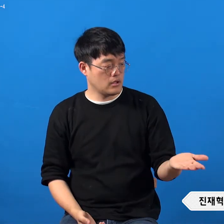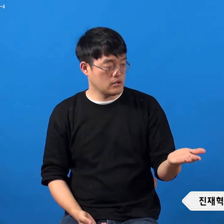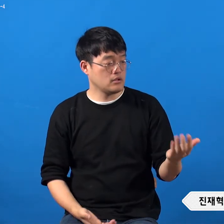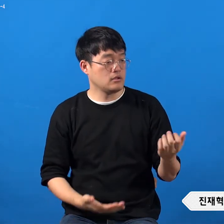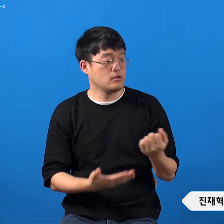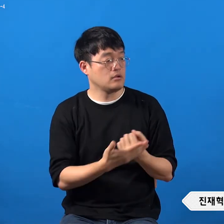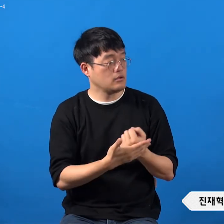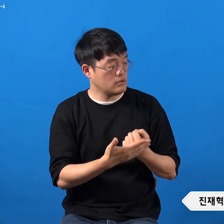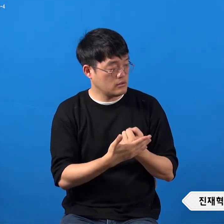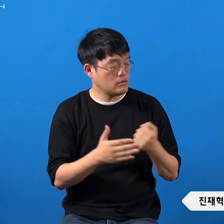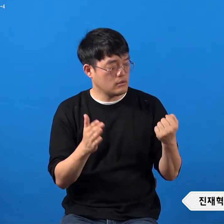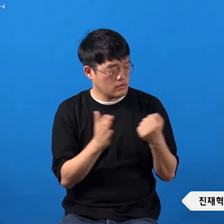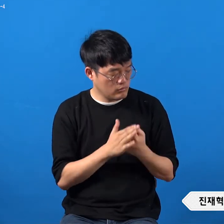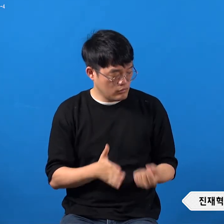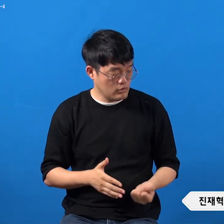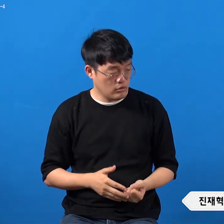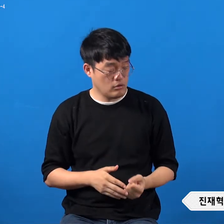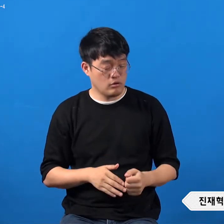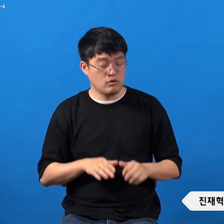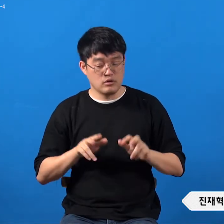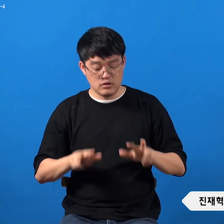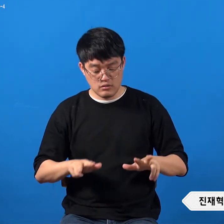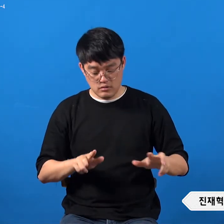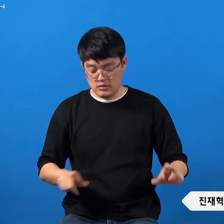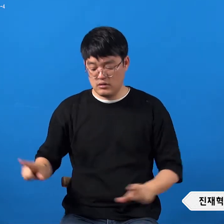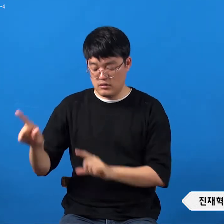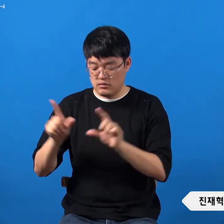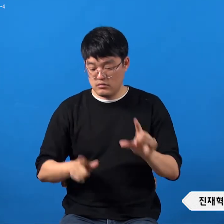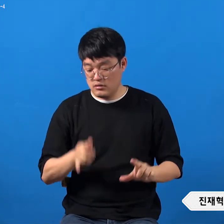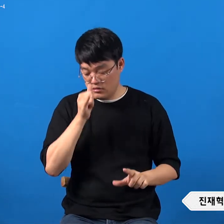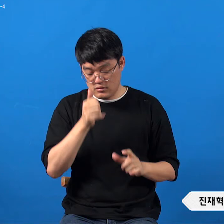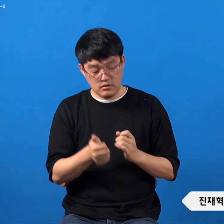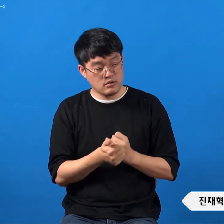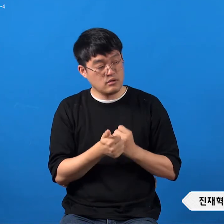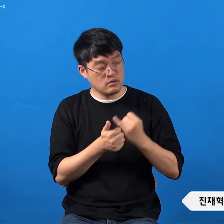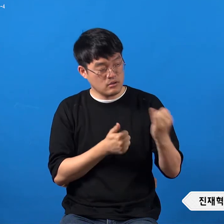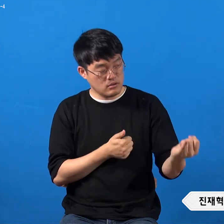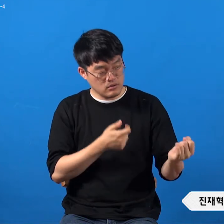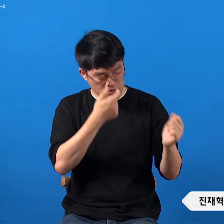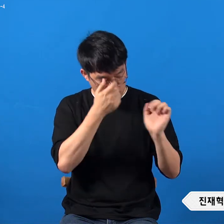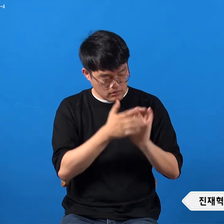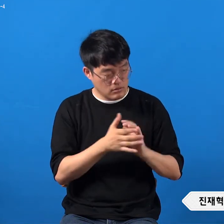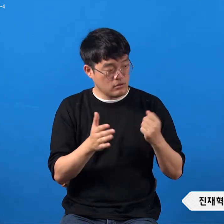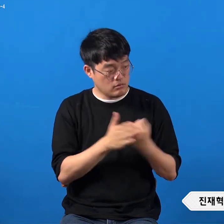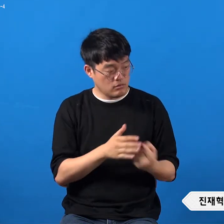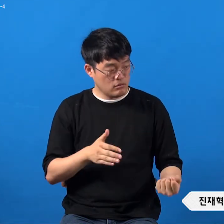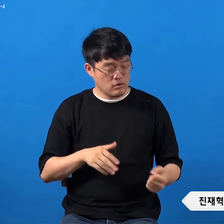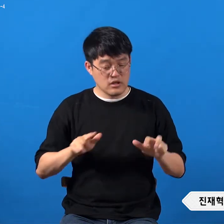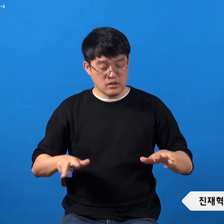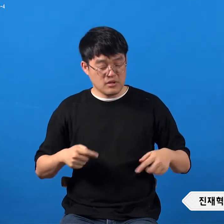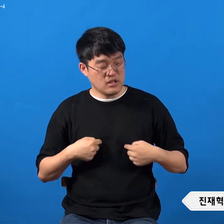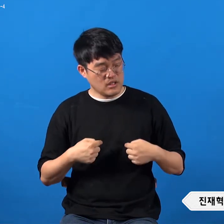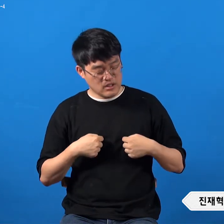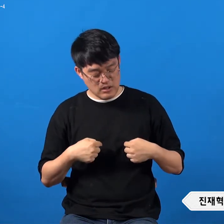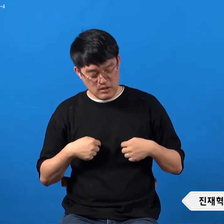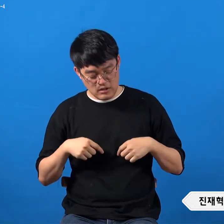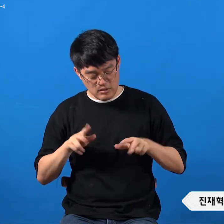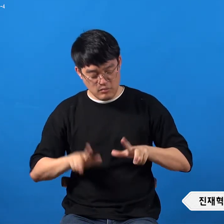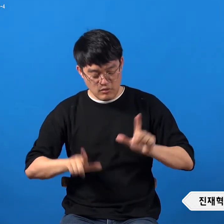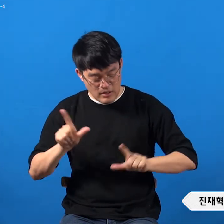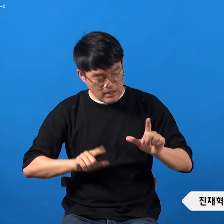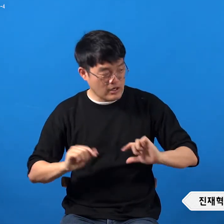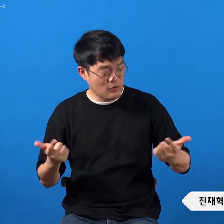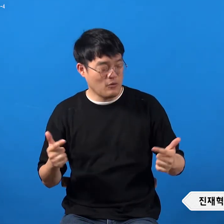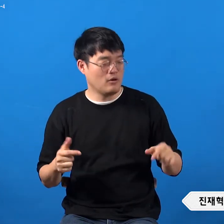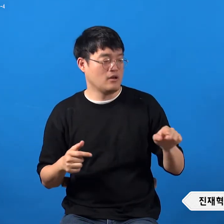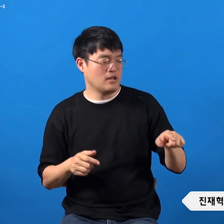때문입니다. 우리가 이렇게 살 수 있는 것, 우리가 이 꼴로 사는 것이 아니라 이렇게 잘 살 수